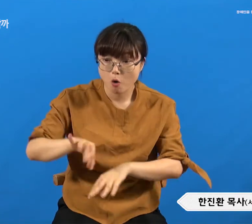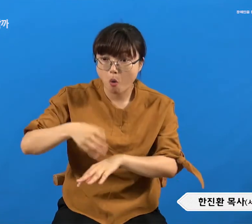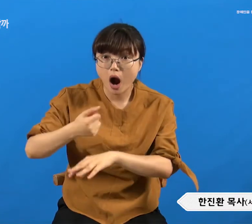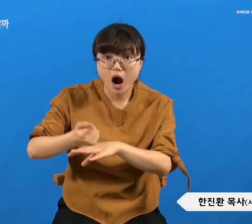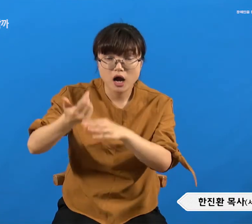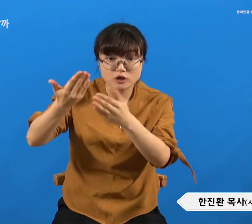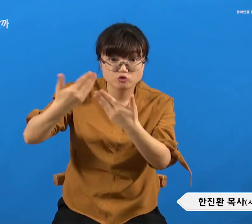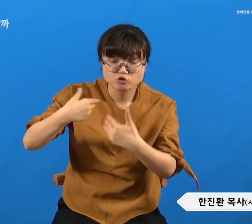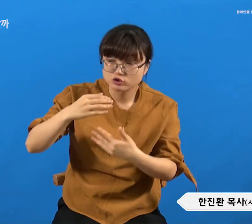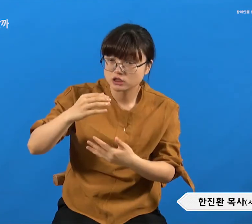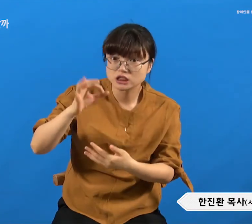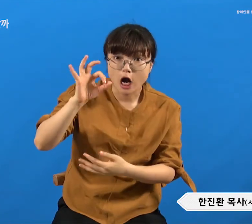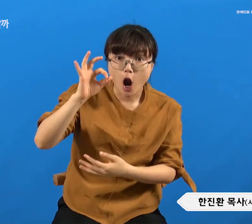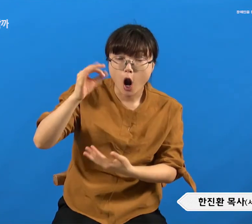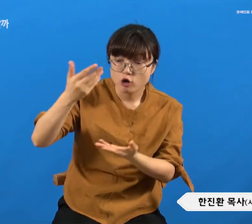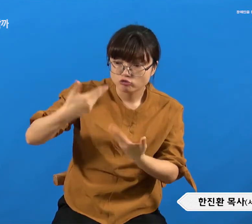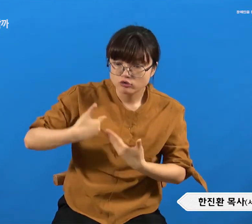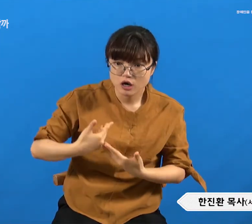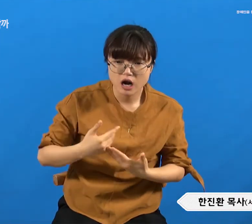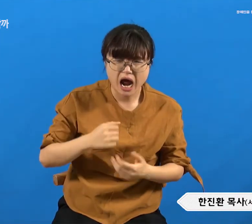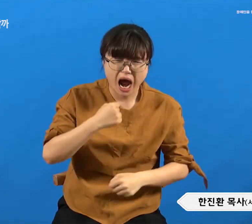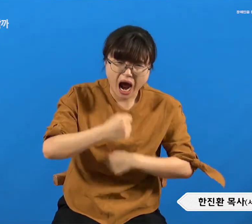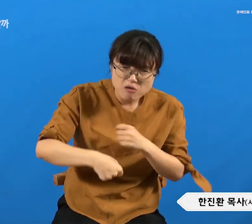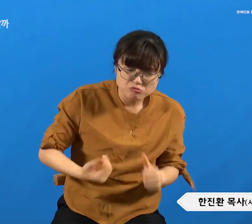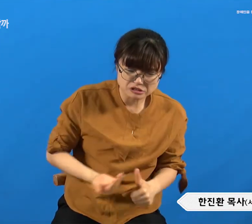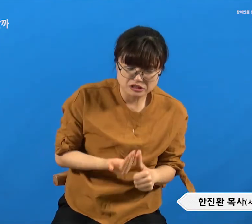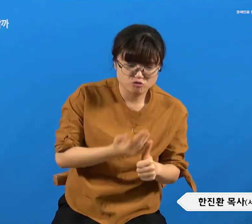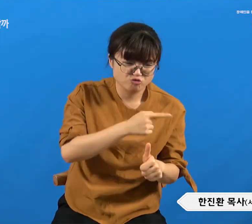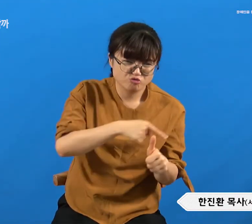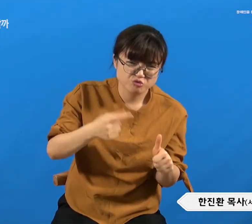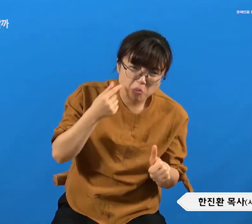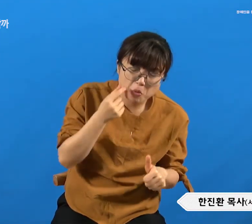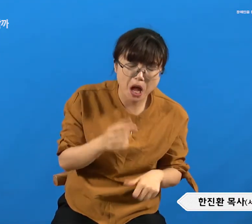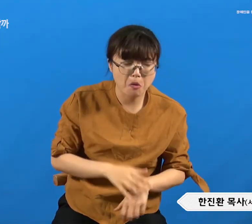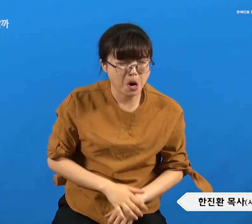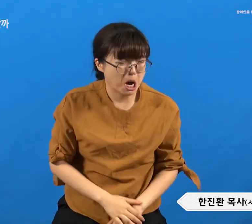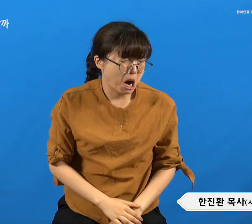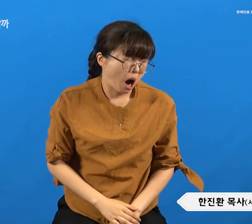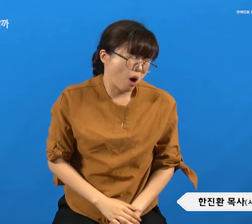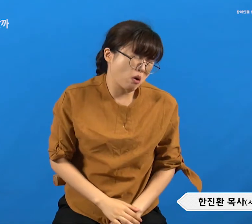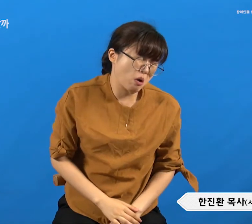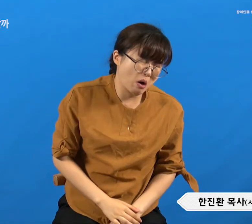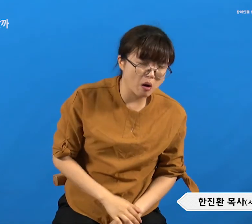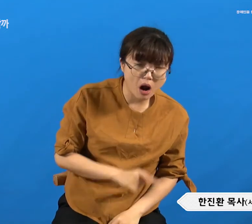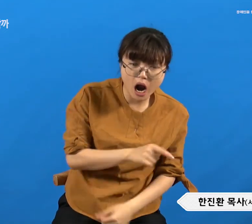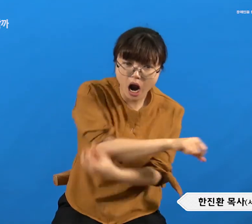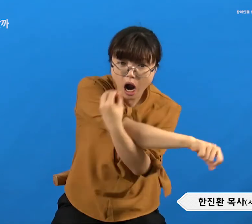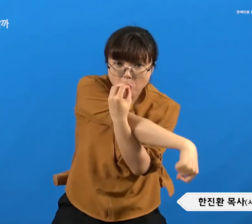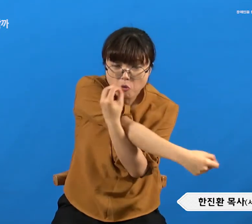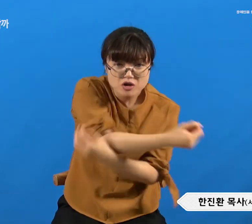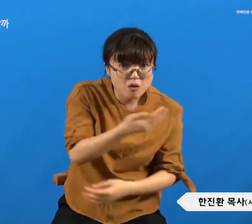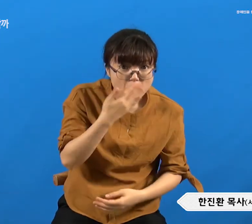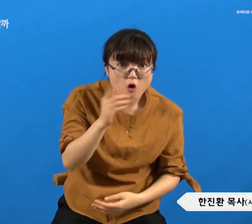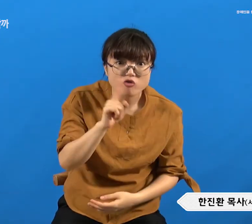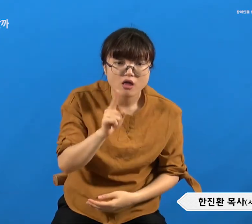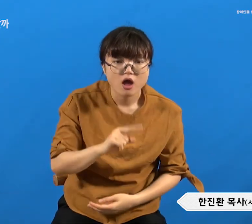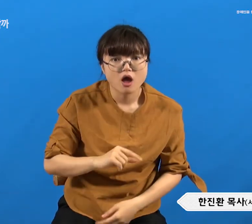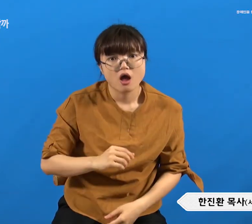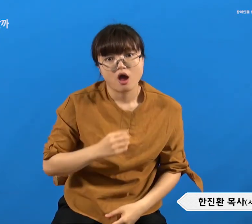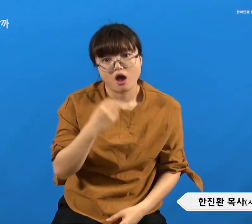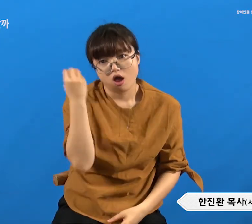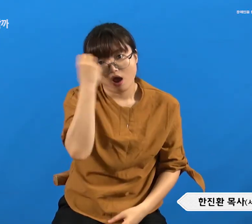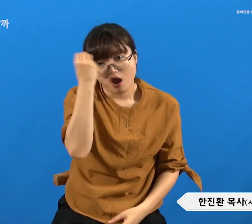내린 하사품이니까 코끼리를 함부로 키울 수도 없고 죽일 수도 없고, 그런데 코끼리 먹성이 보통